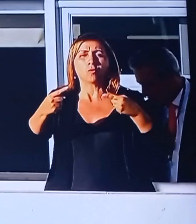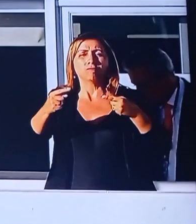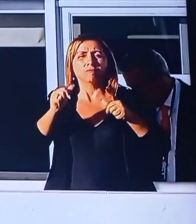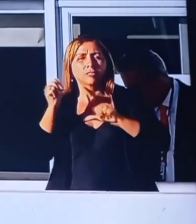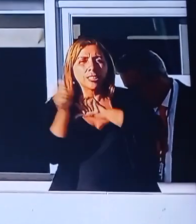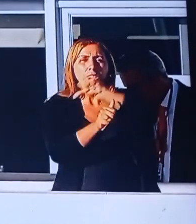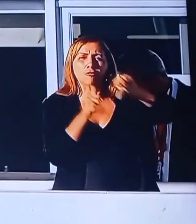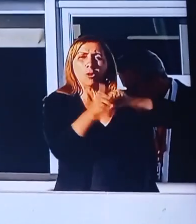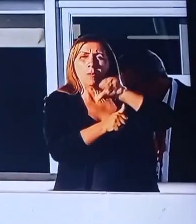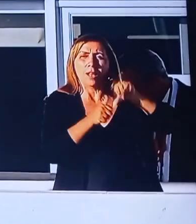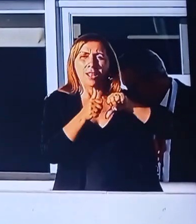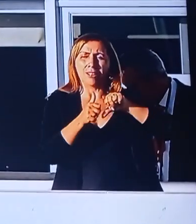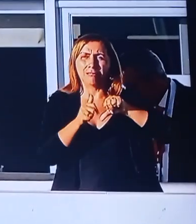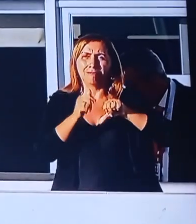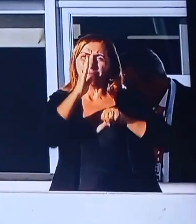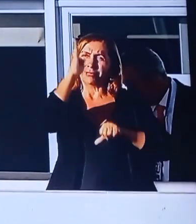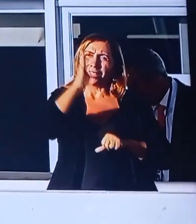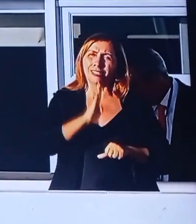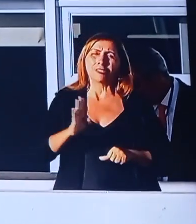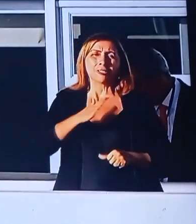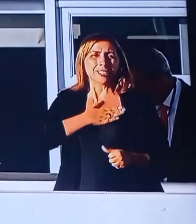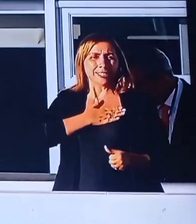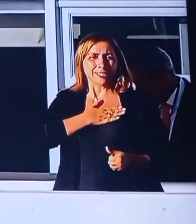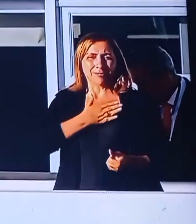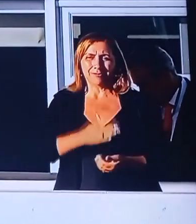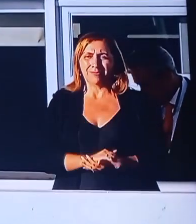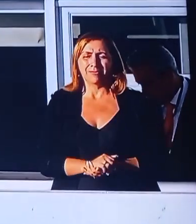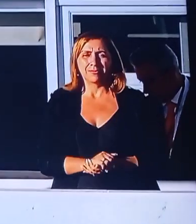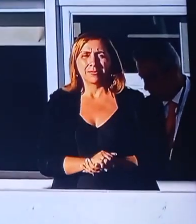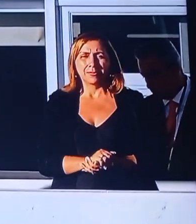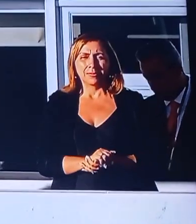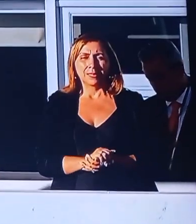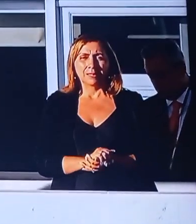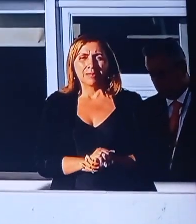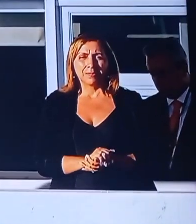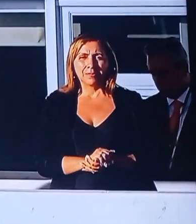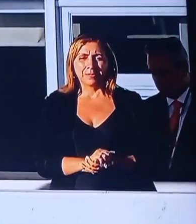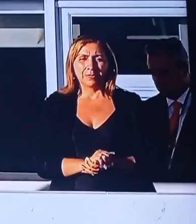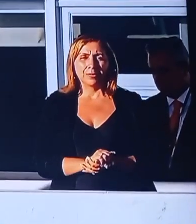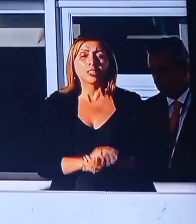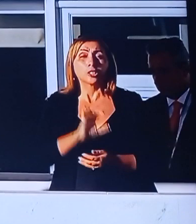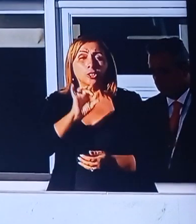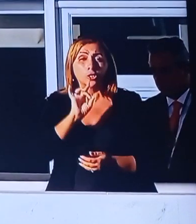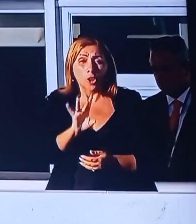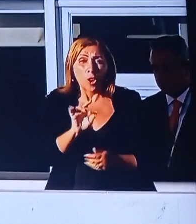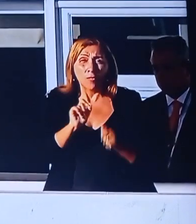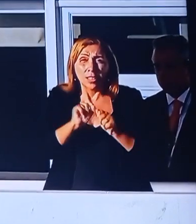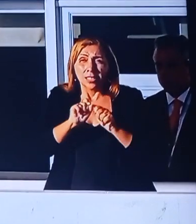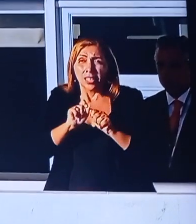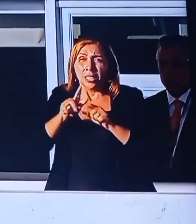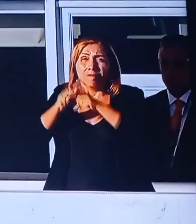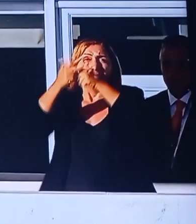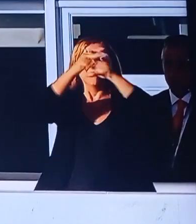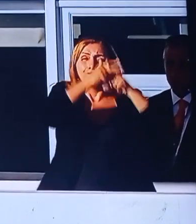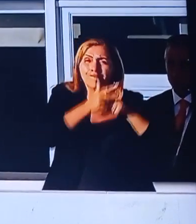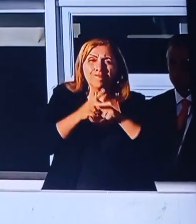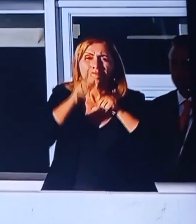transformar o nosso querido país. Mas só reconstruiremos